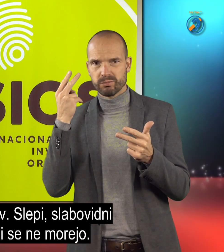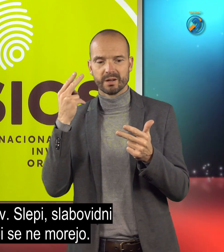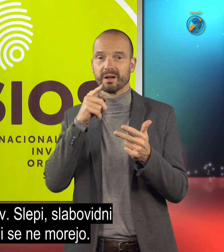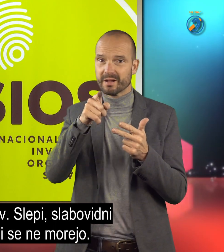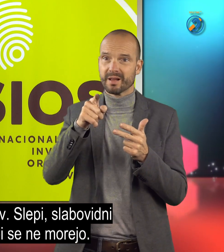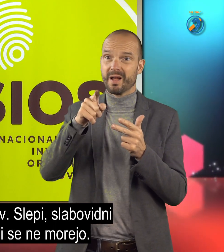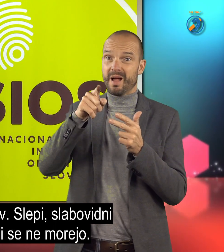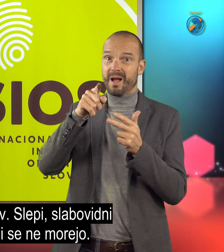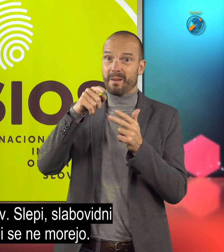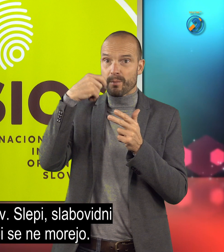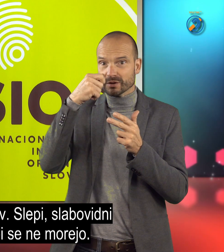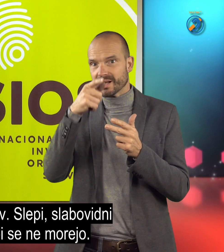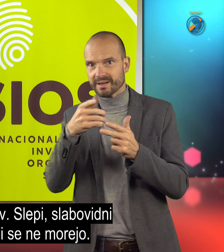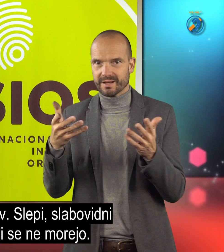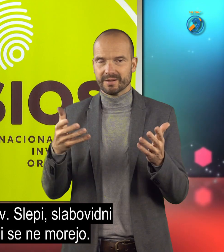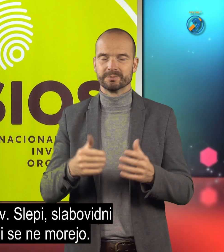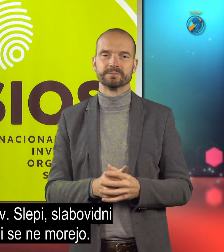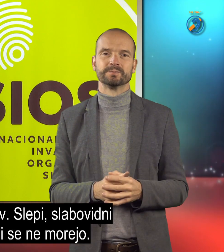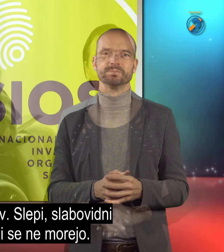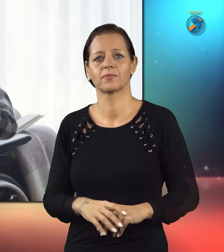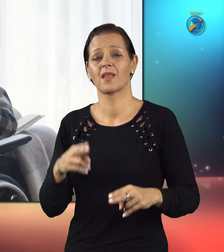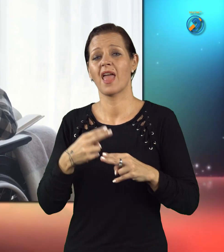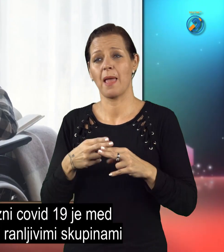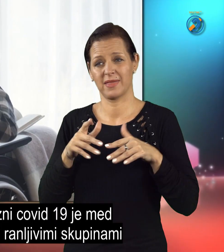gluhoslepi se seveda s temi posnetki ne morejo.